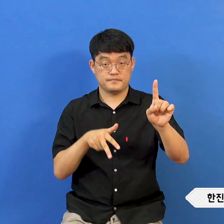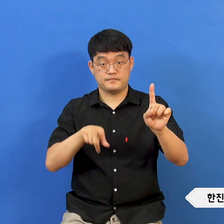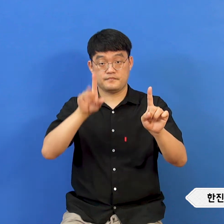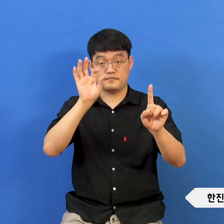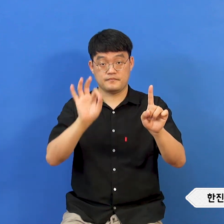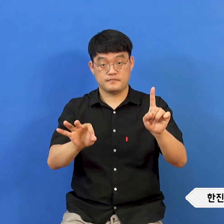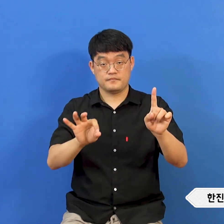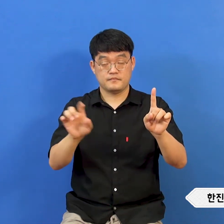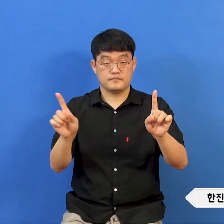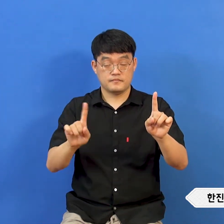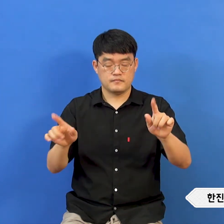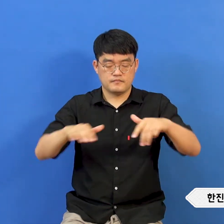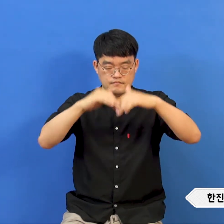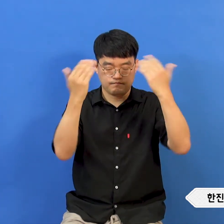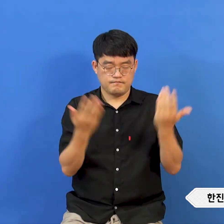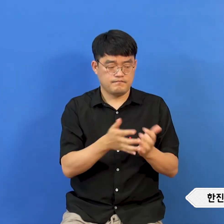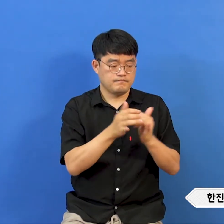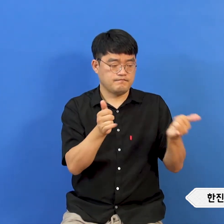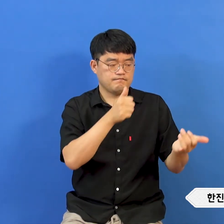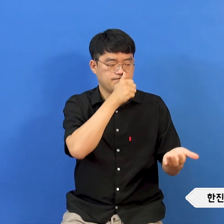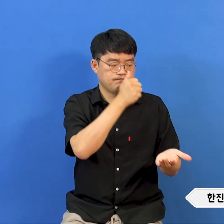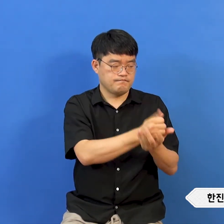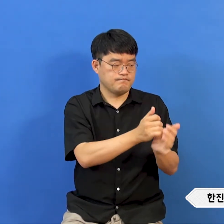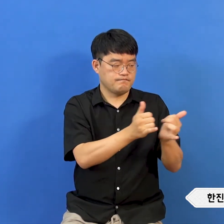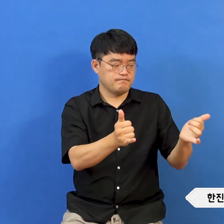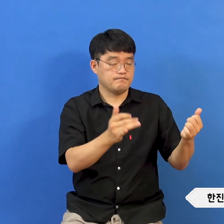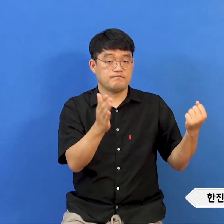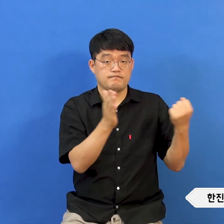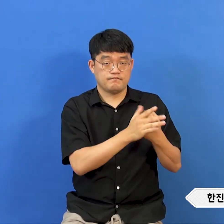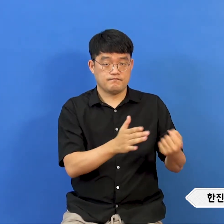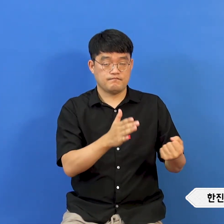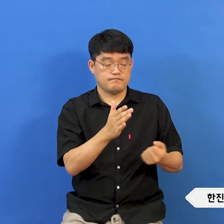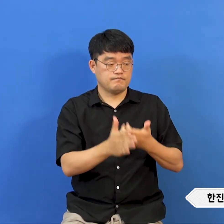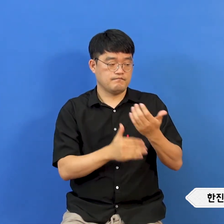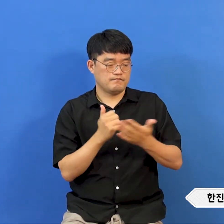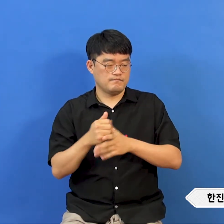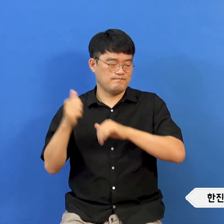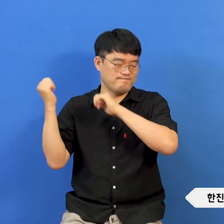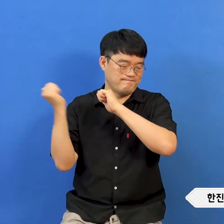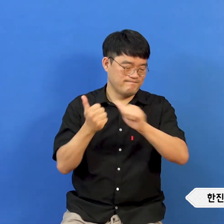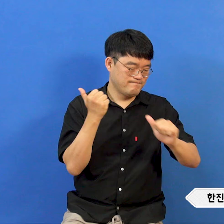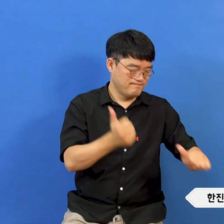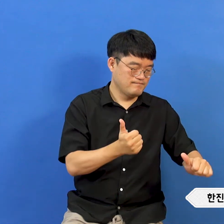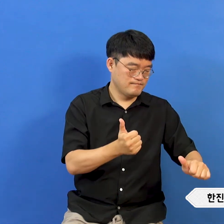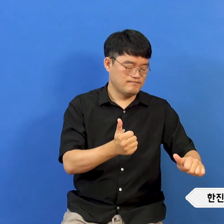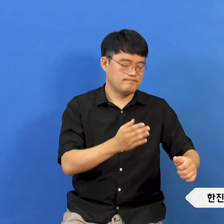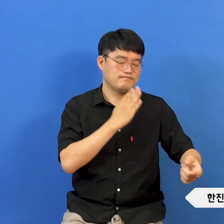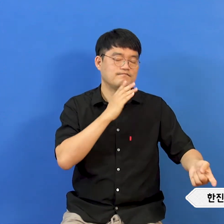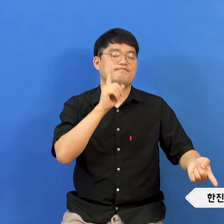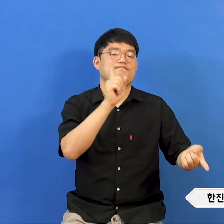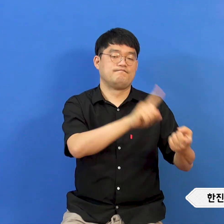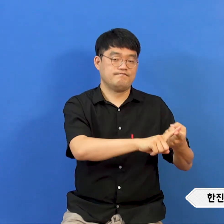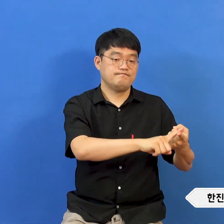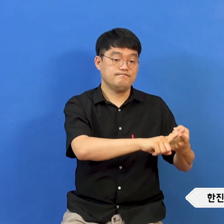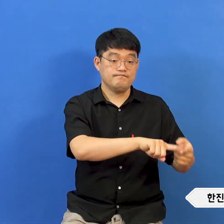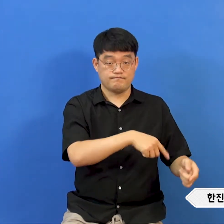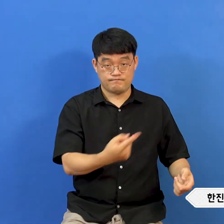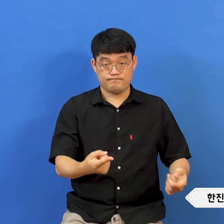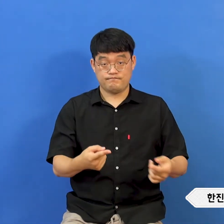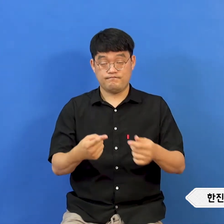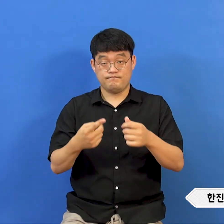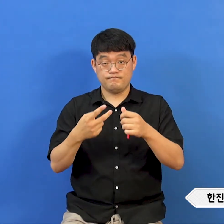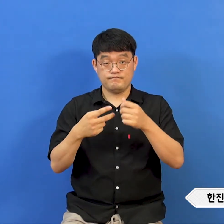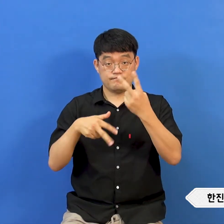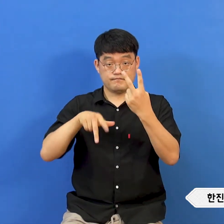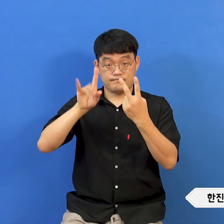인간은 죄인이기 때문에 하나님 앞에서 심판을 피할 수 없다 하는 것을 말했습니다. 2장에 가면 그